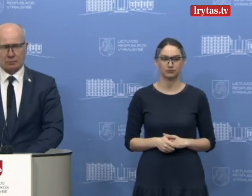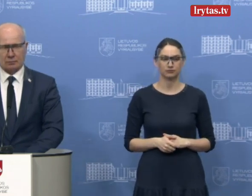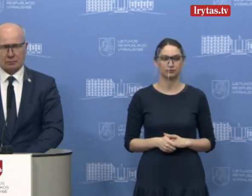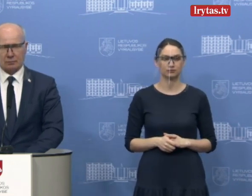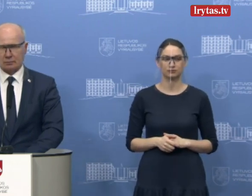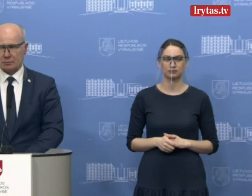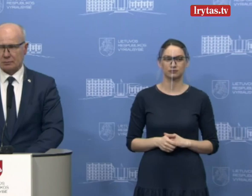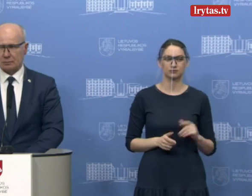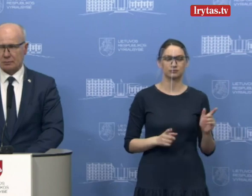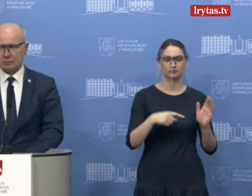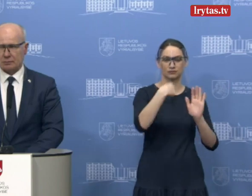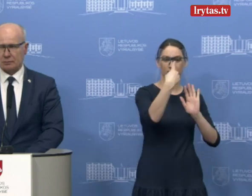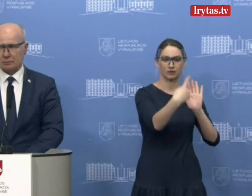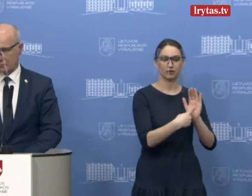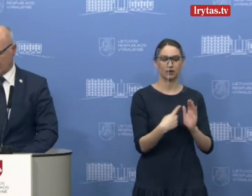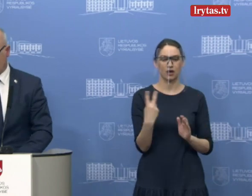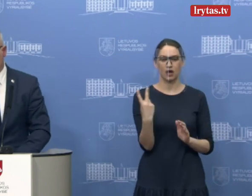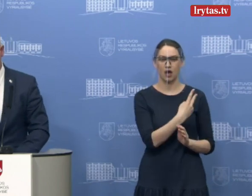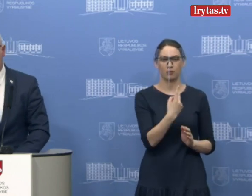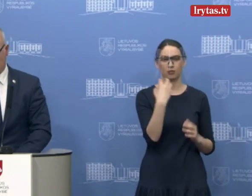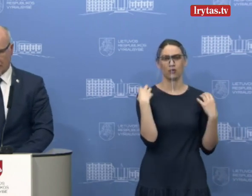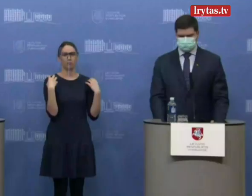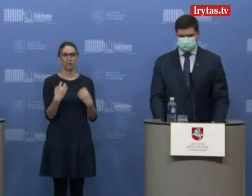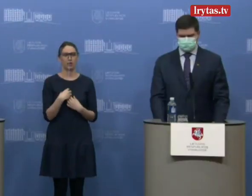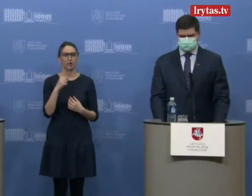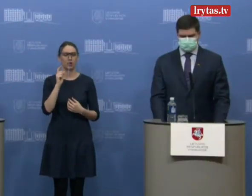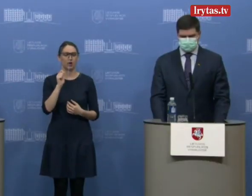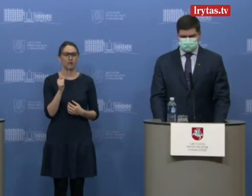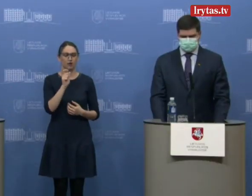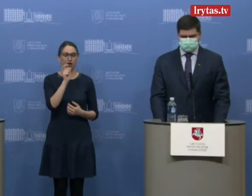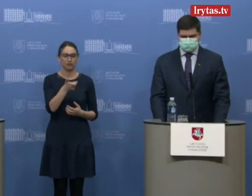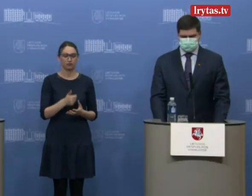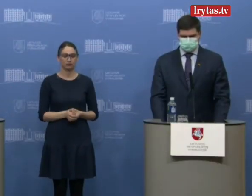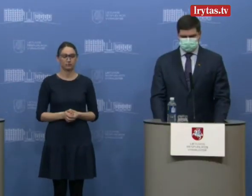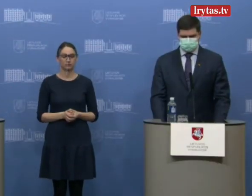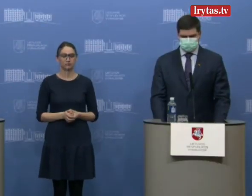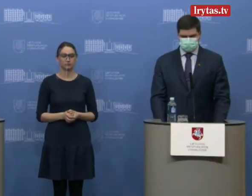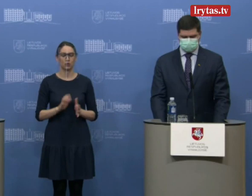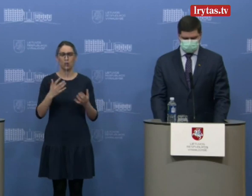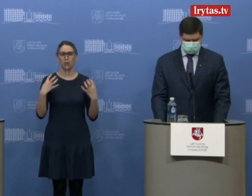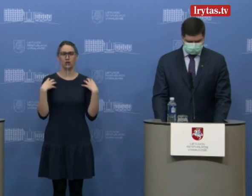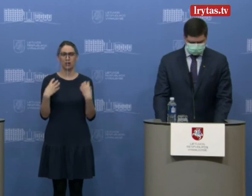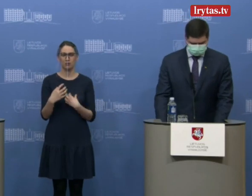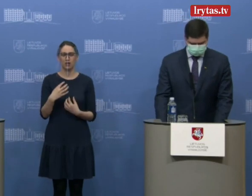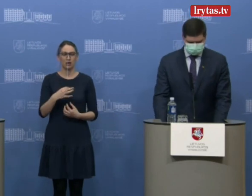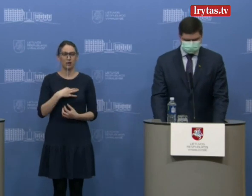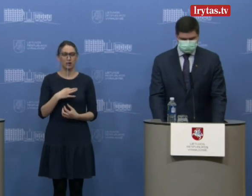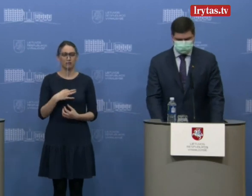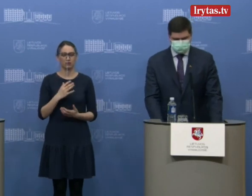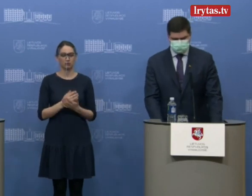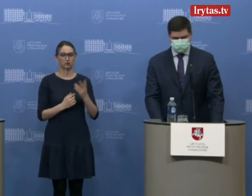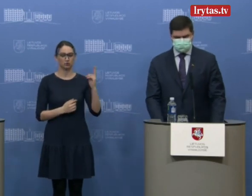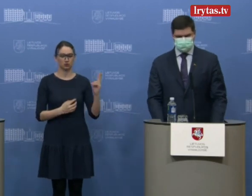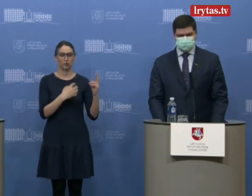Galbūt vienas klausimas abiems merams, nes svarbu, kad ir kokie merai be būtų, bet dabar turime šiuos.